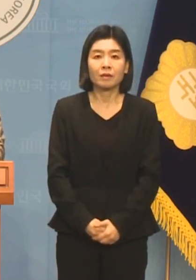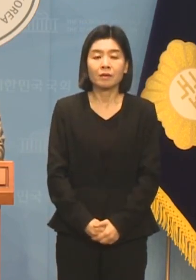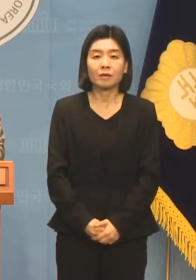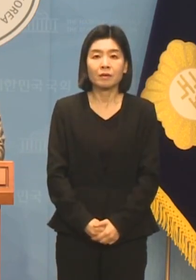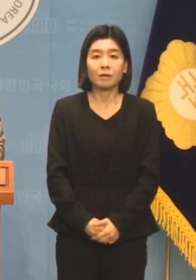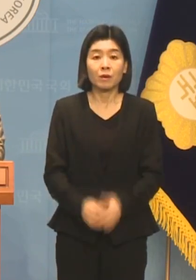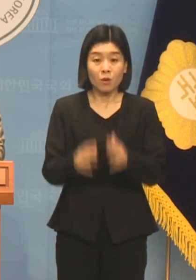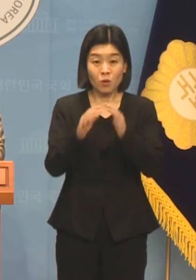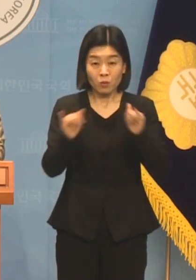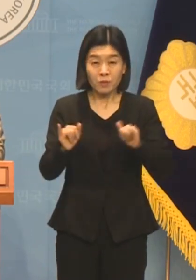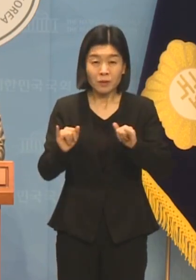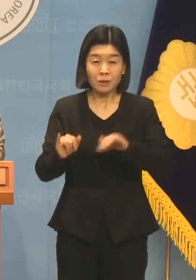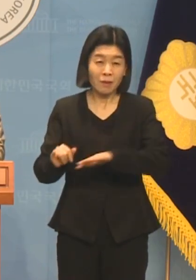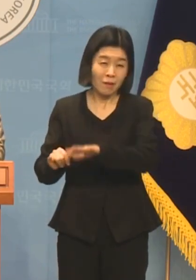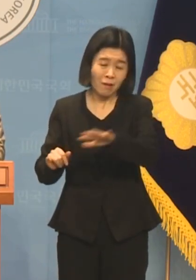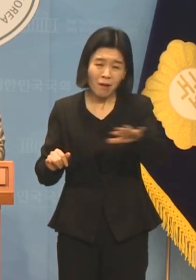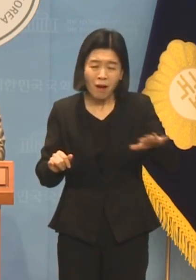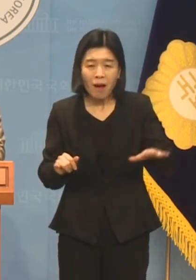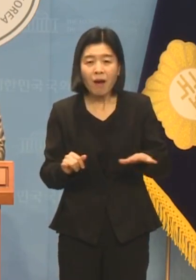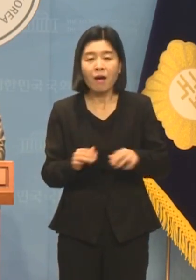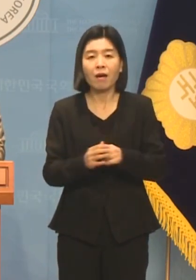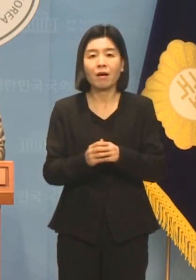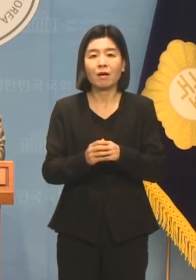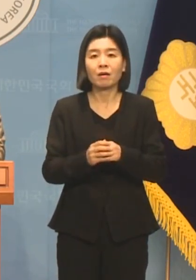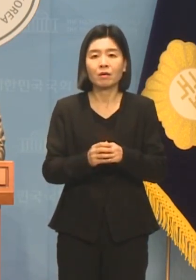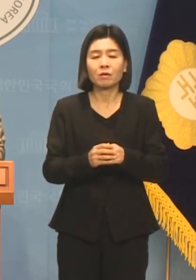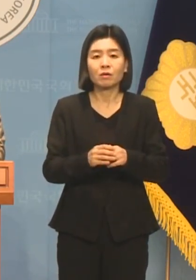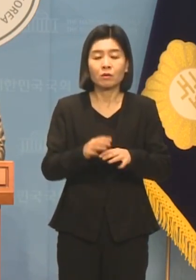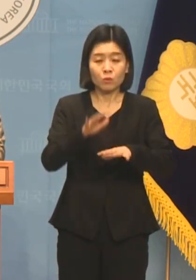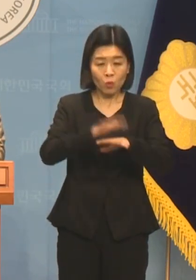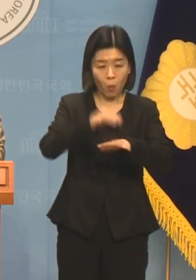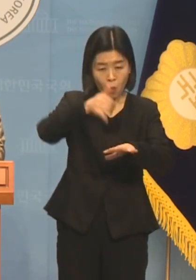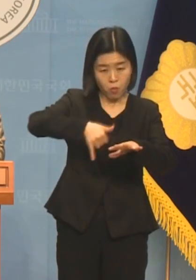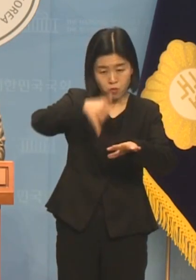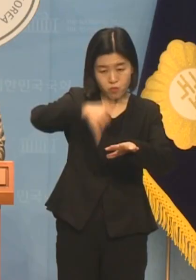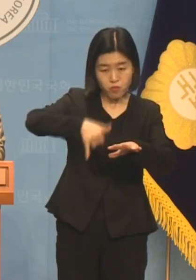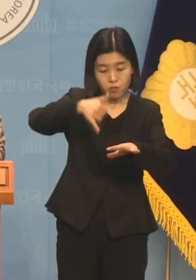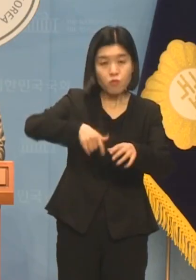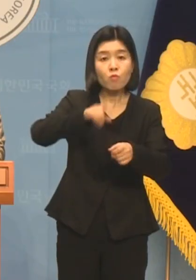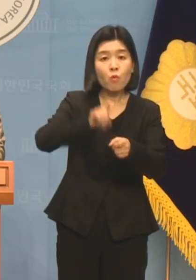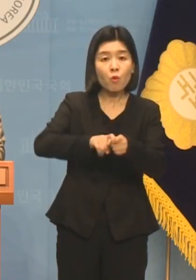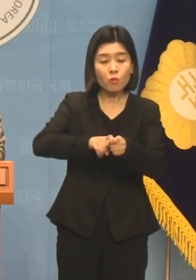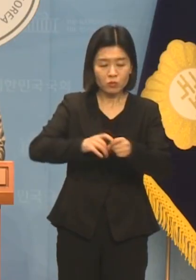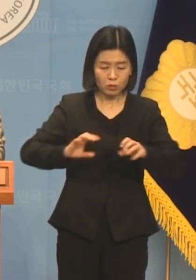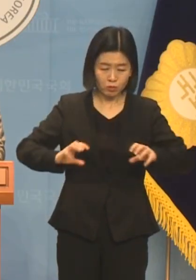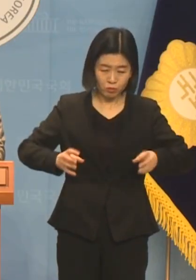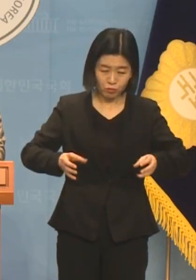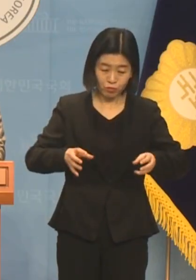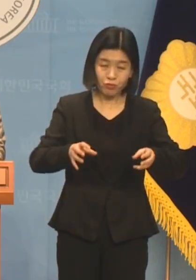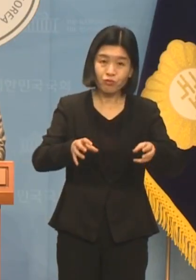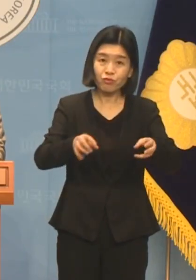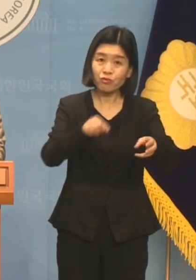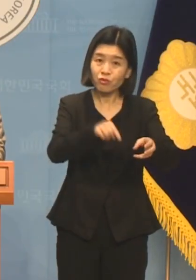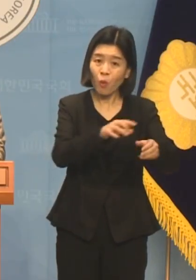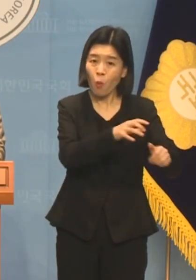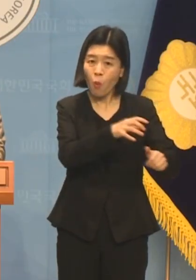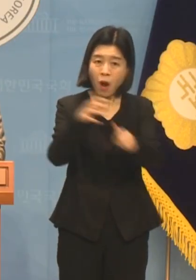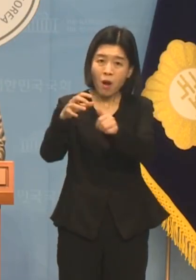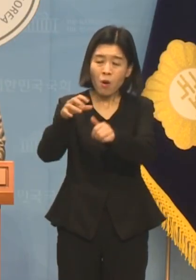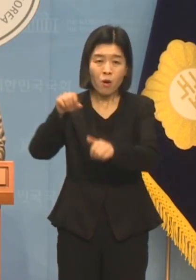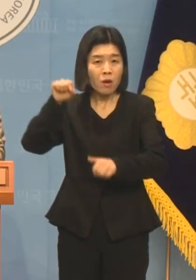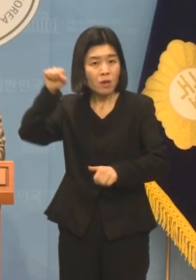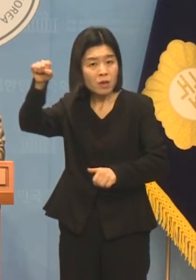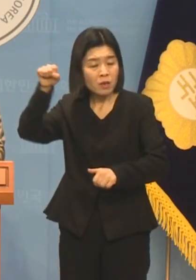많은 국민들은 이렇게 고가의 소중한 농기구인 트랙터를 시위에 동원하는 것을 보고 과연